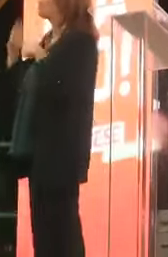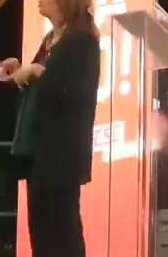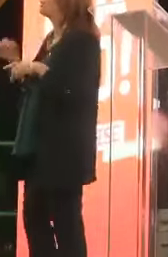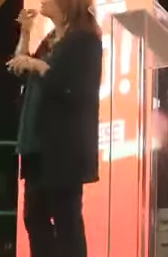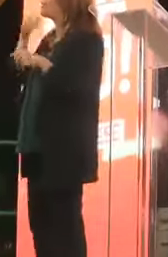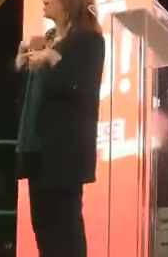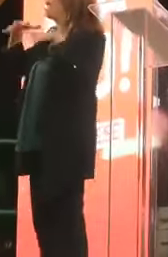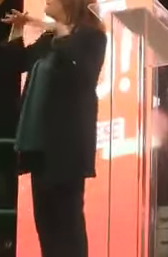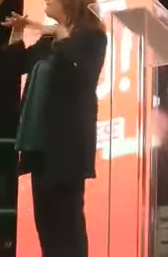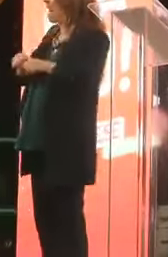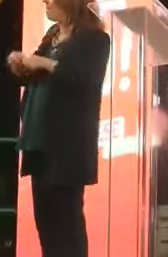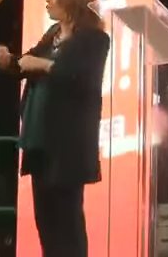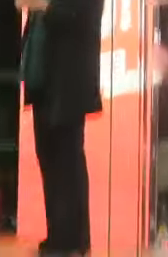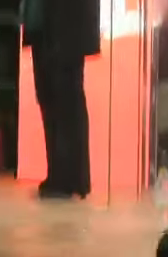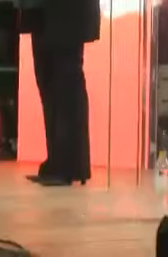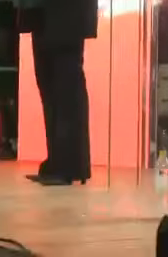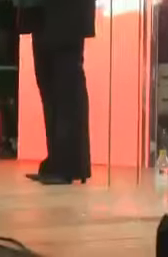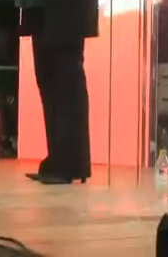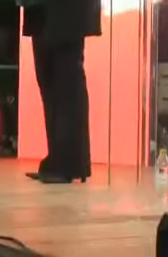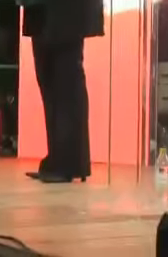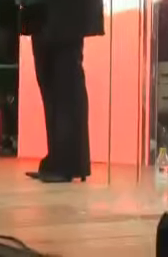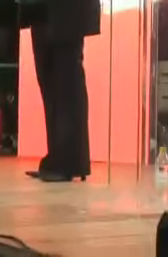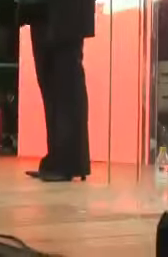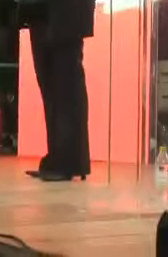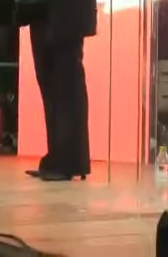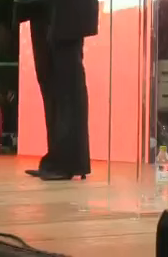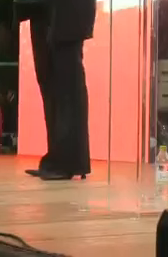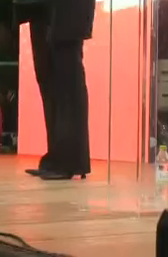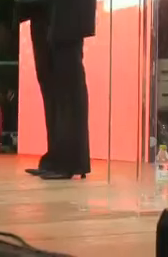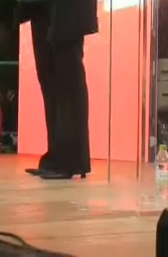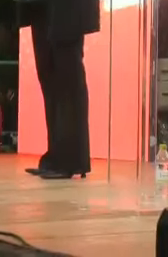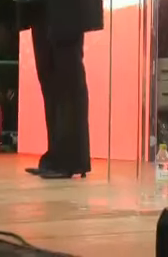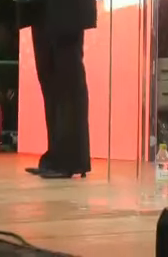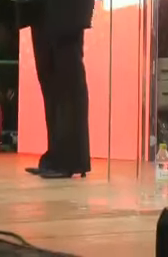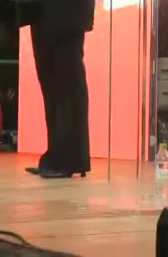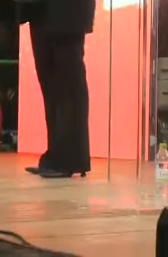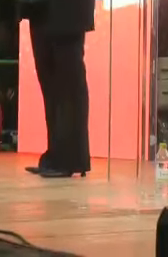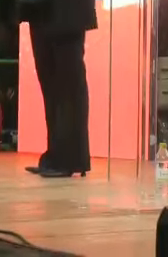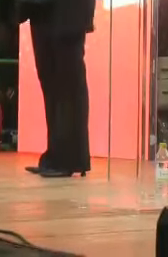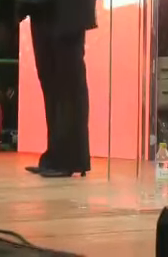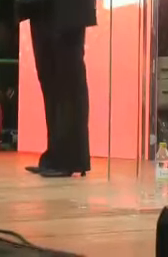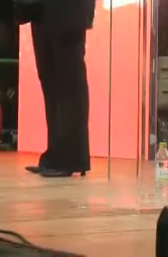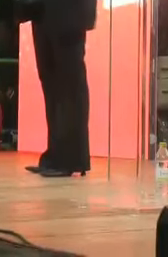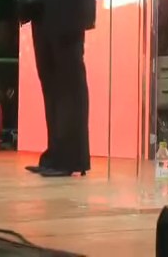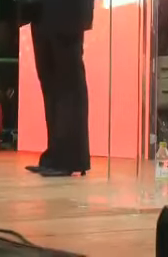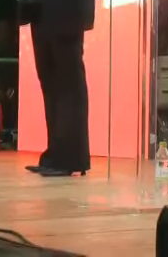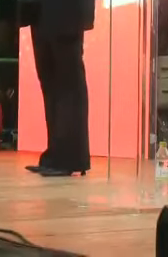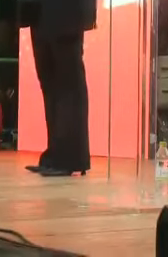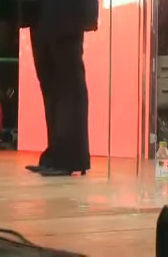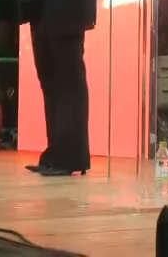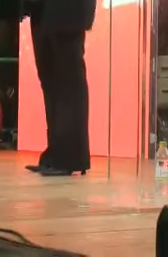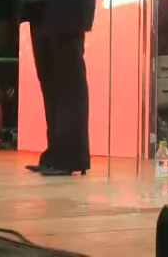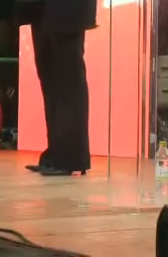noi, domani con qualcun altro, dopodomani con gli elettori. Non è serio.